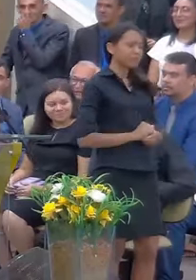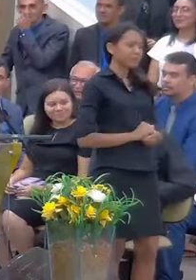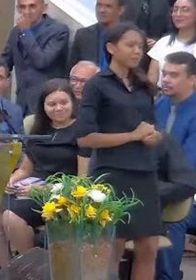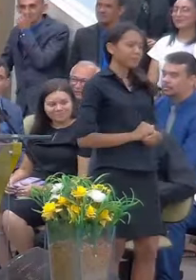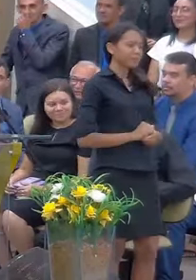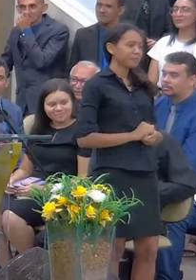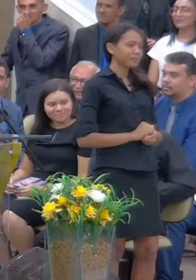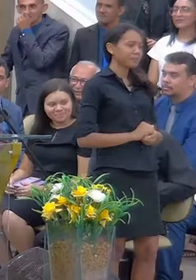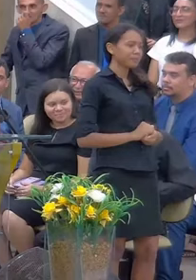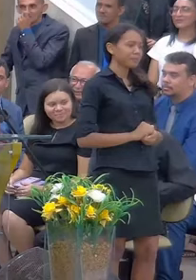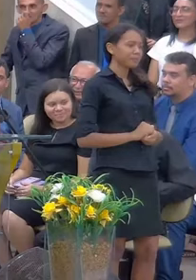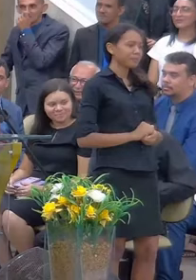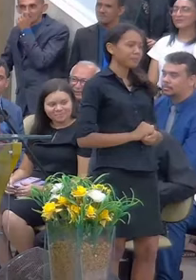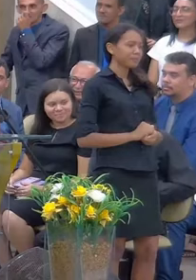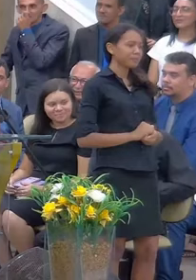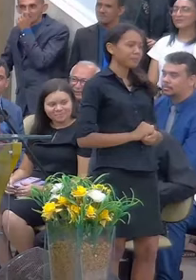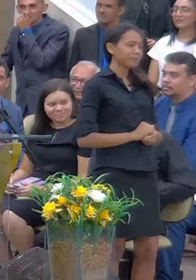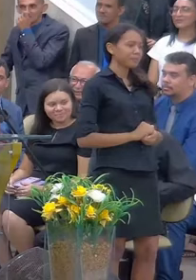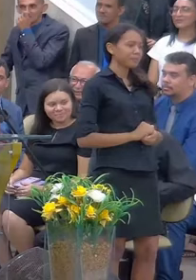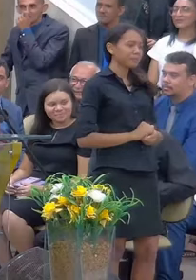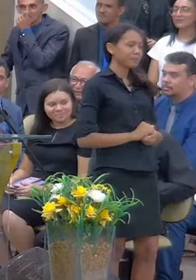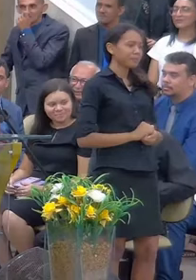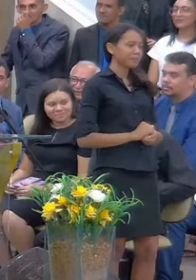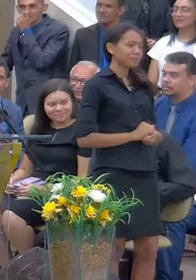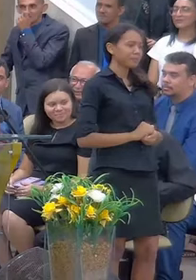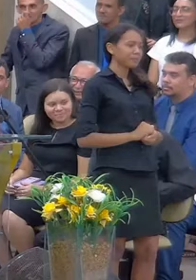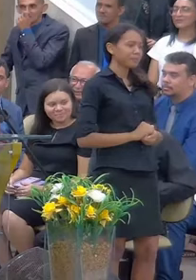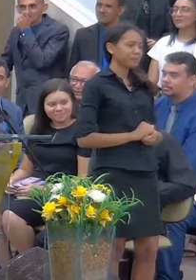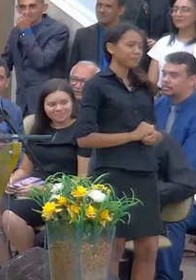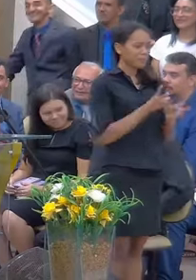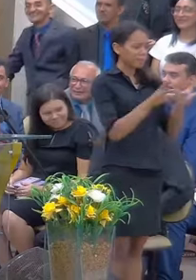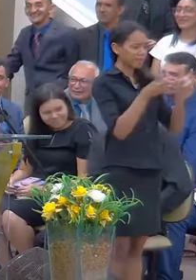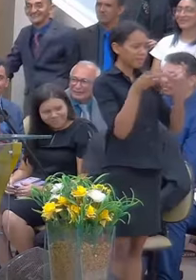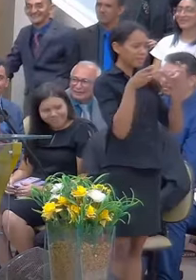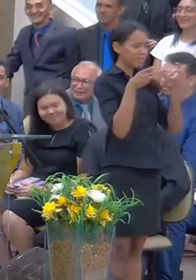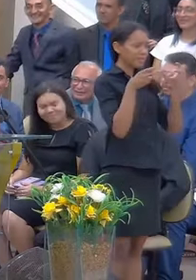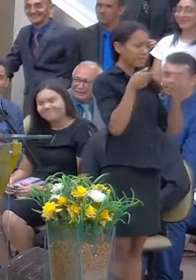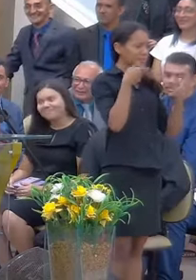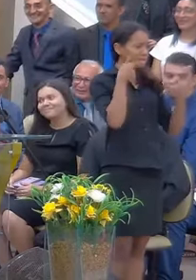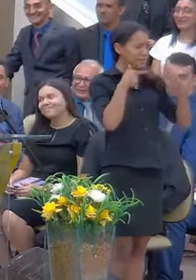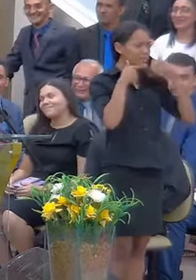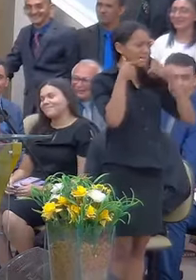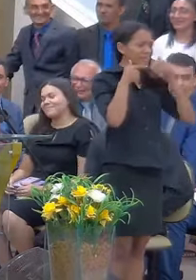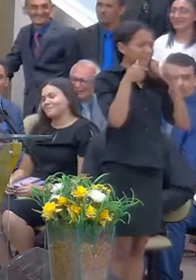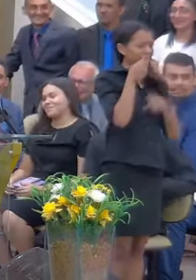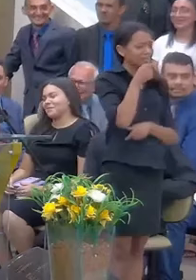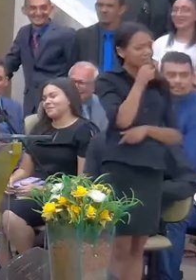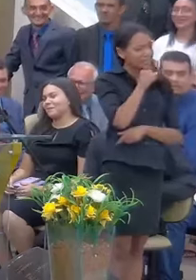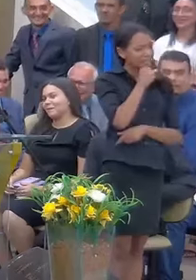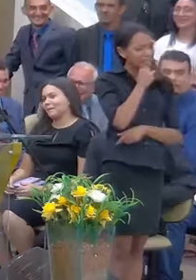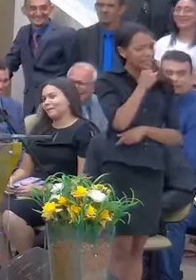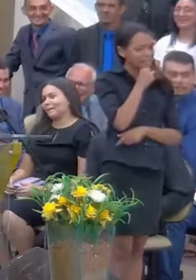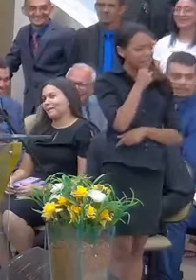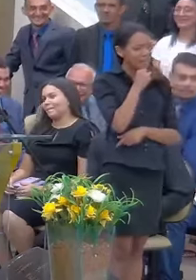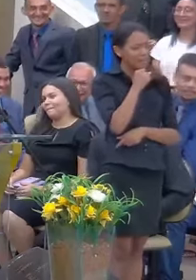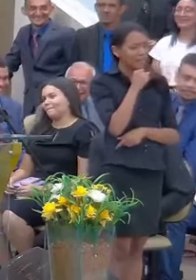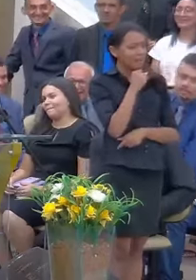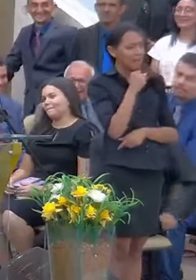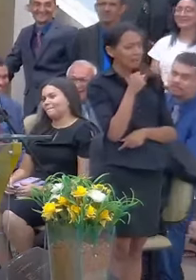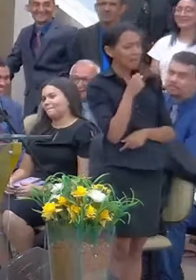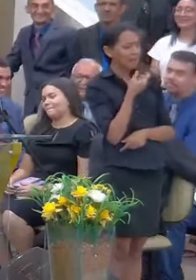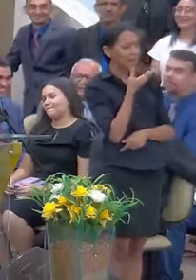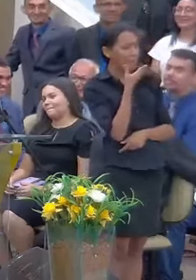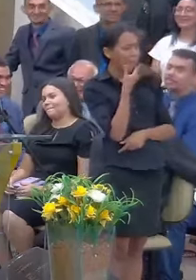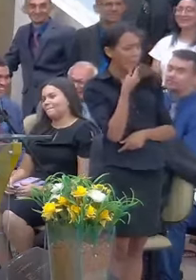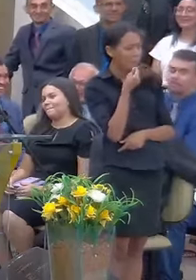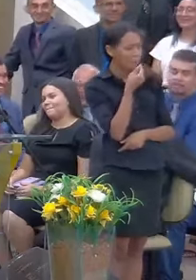Hein? Não é assim? Olha o tamanho do sorriso daquela velha. Olha aquele velho sem dente. Olha a